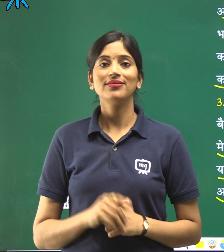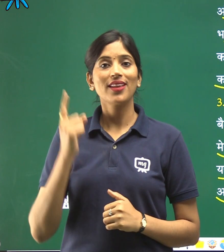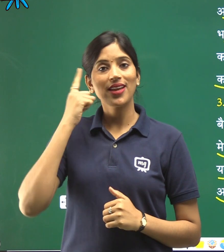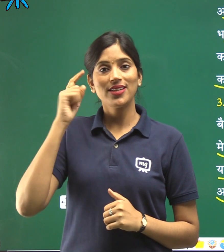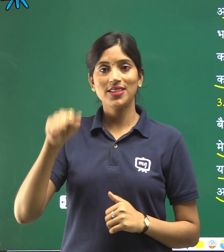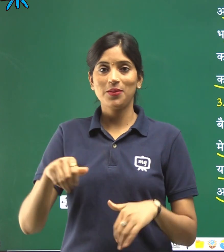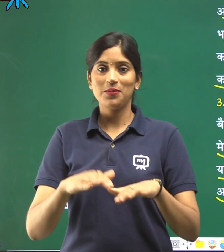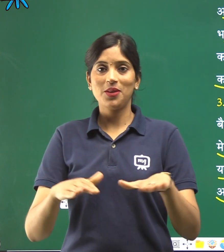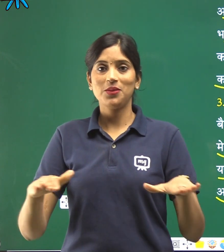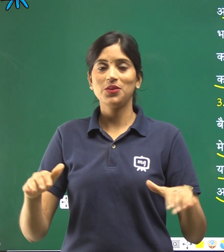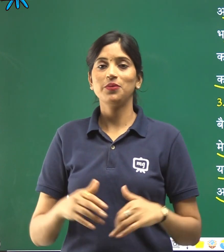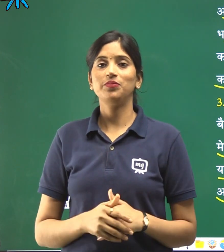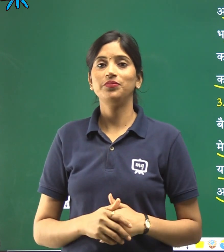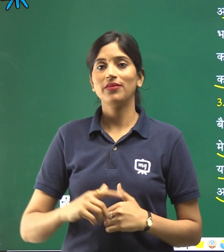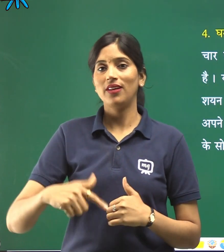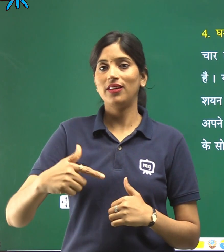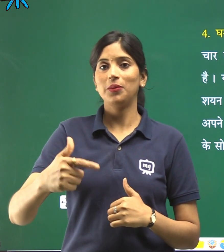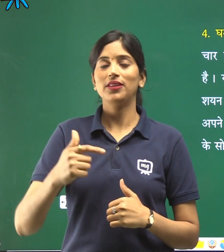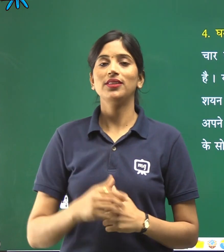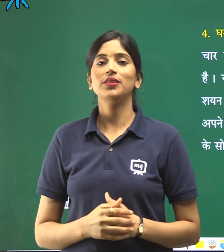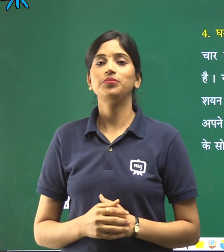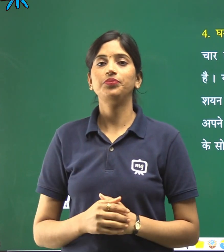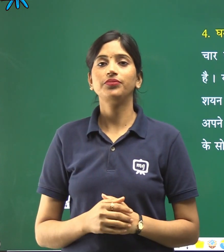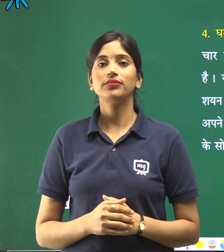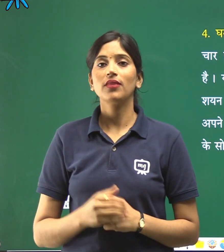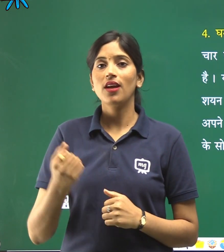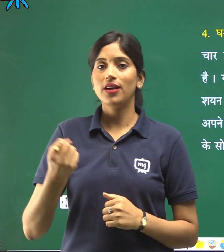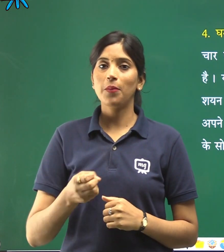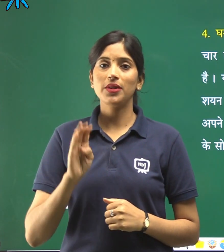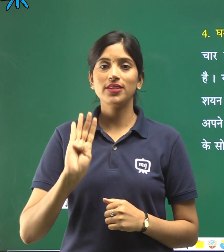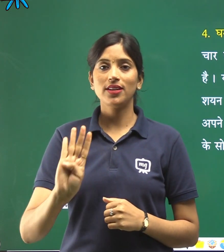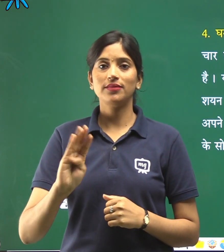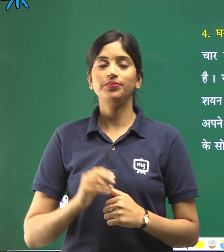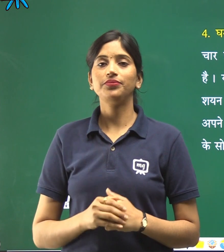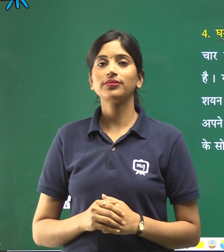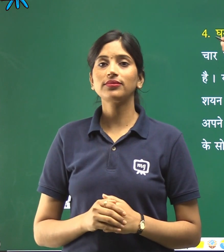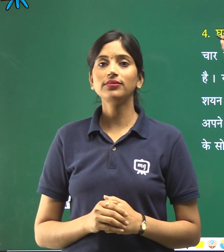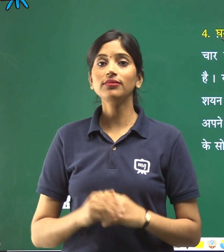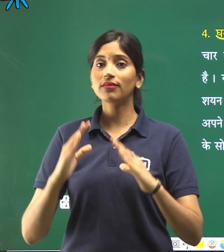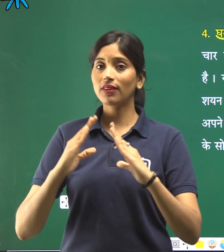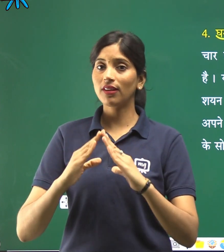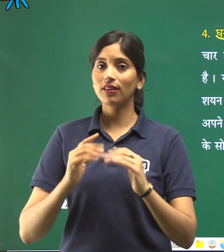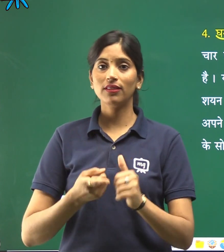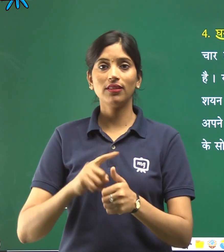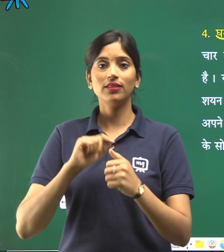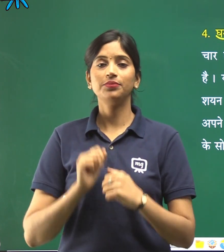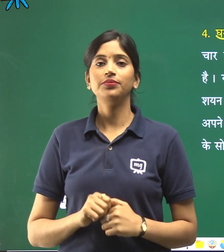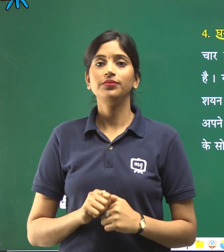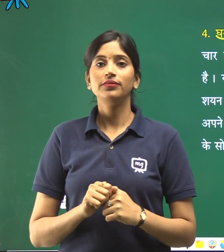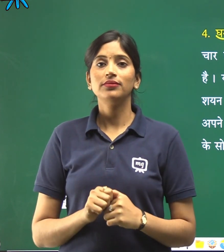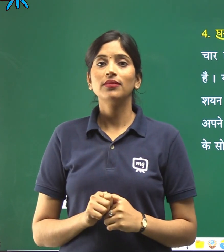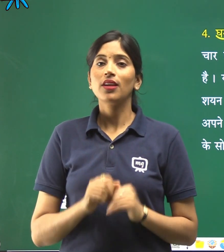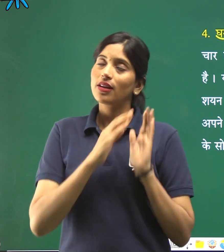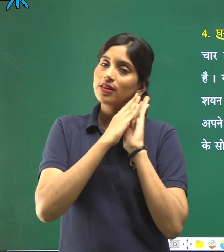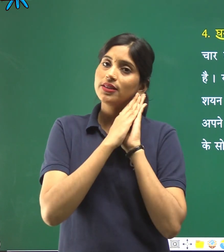समझ में आए बच्चों? आगे बढ़ते हैं। नंबर 4, घर का